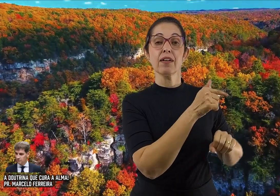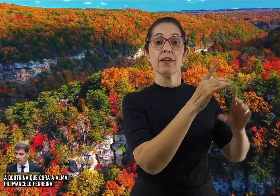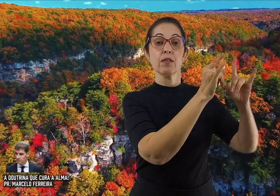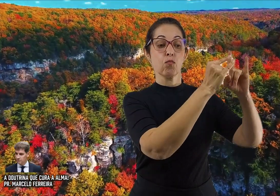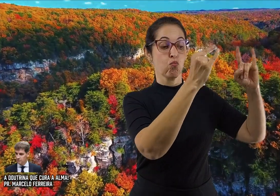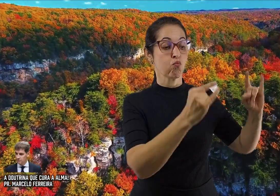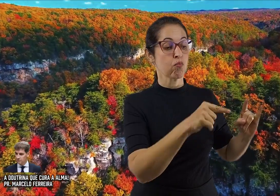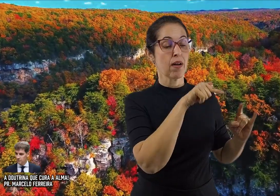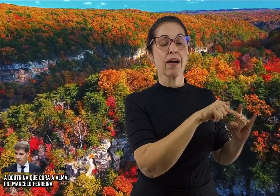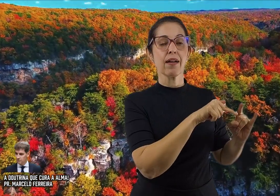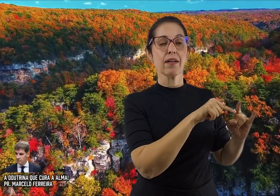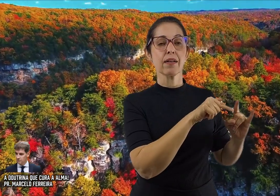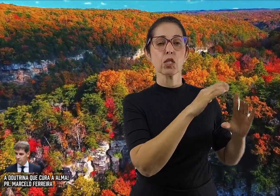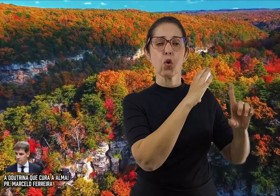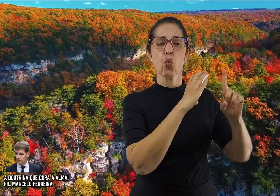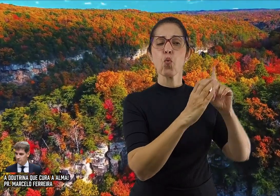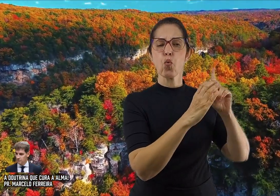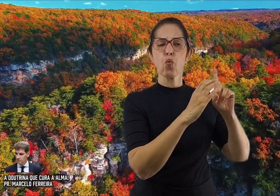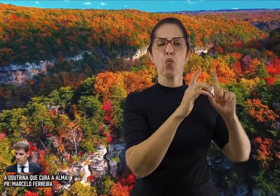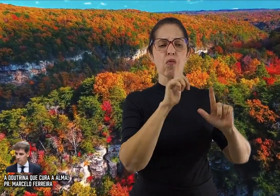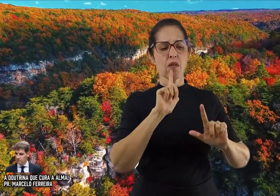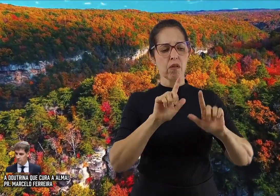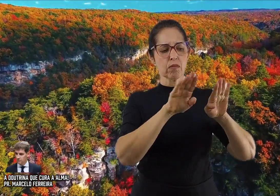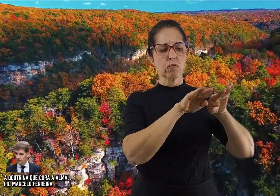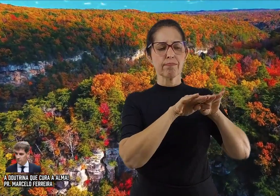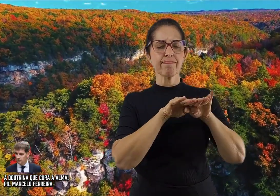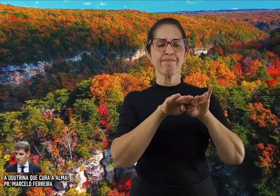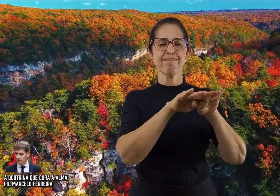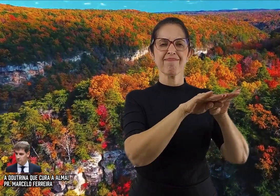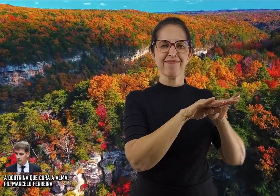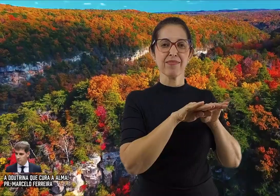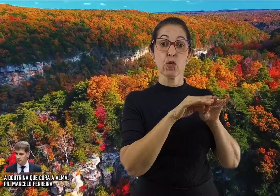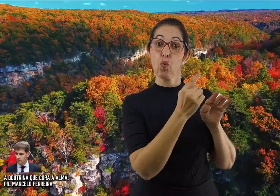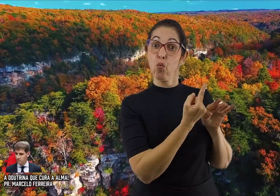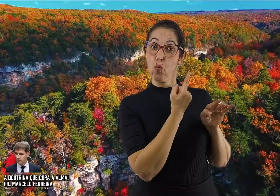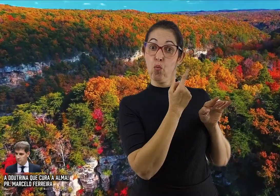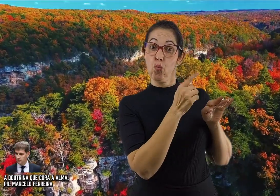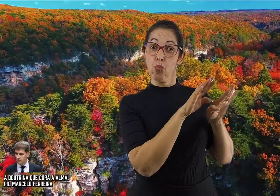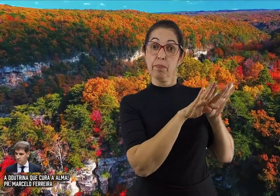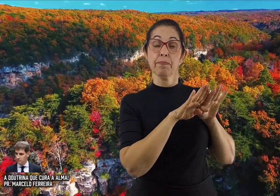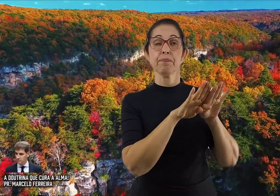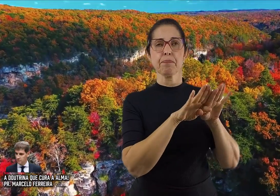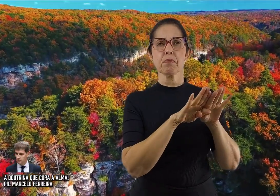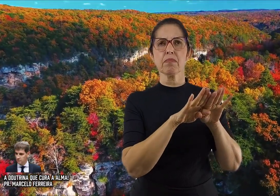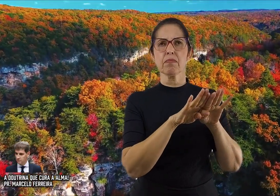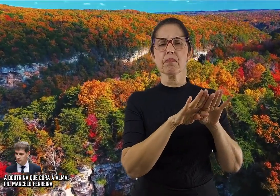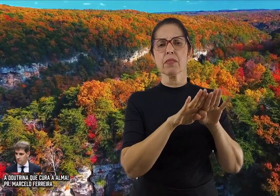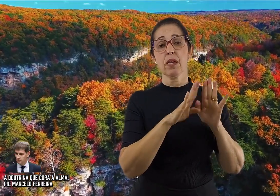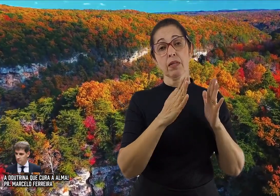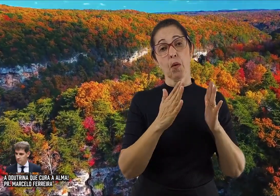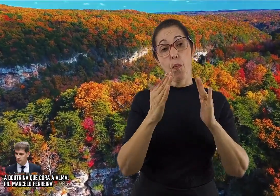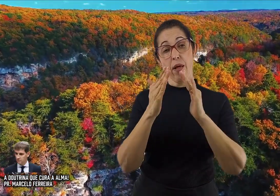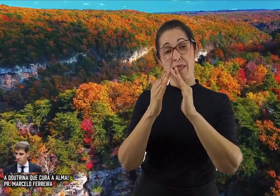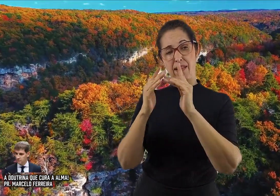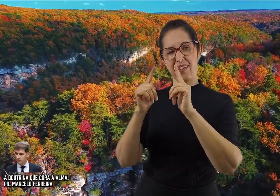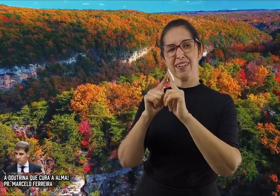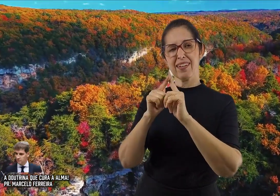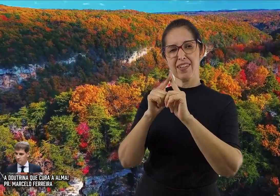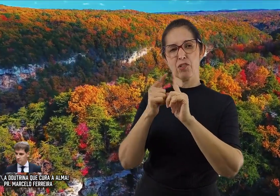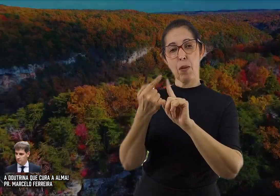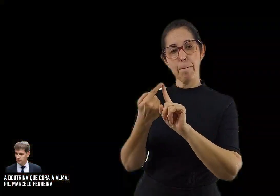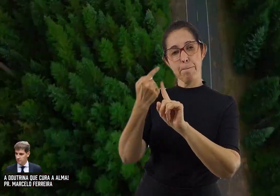o culto levítico. Você não tinha vários formas, não, um só. Você pega a igreja primitiva, você teve as cartas, e as